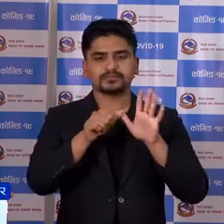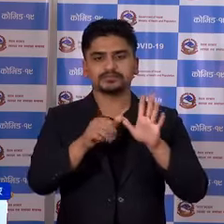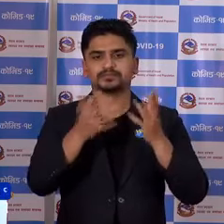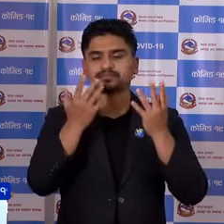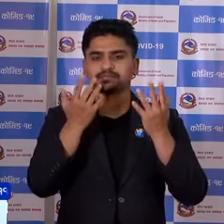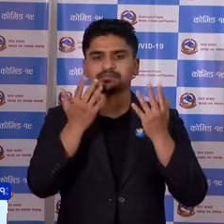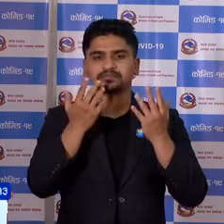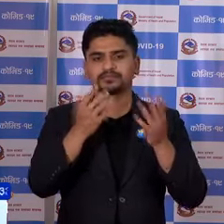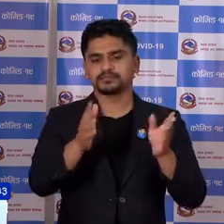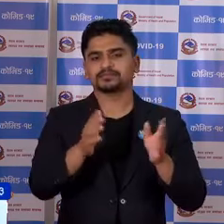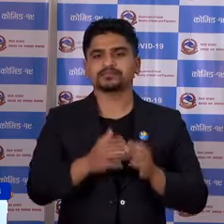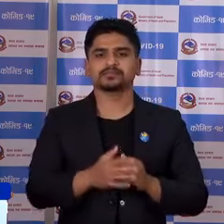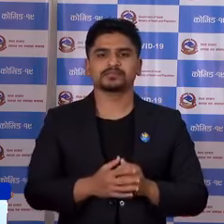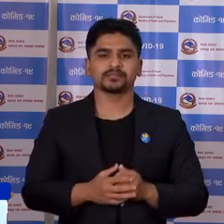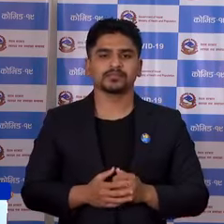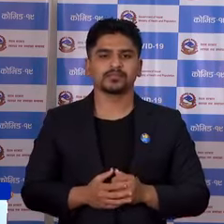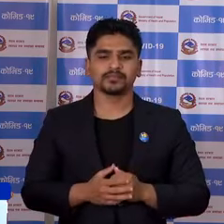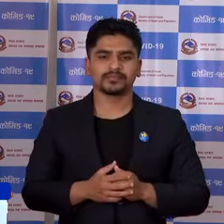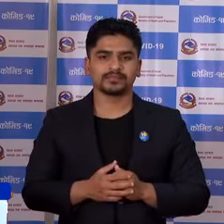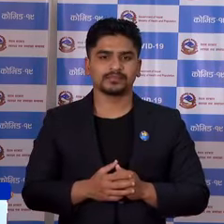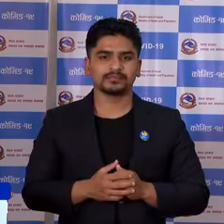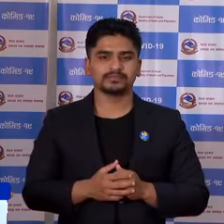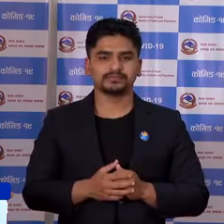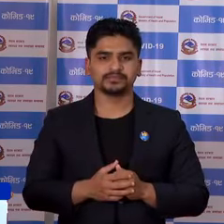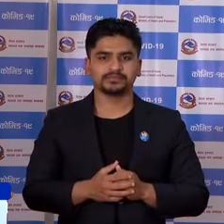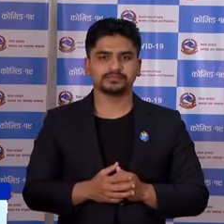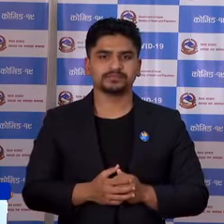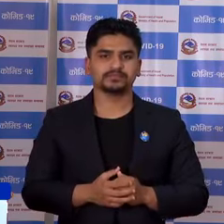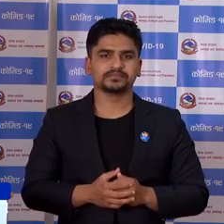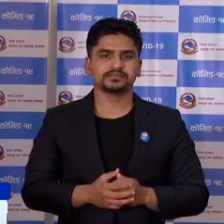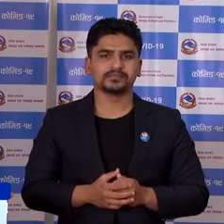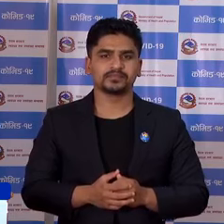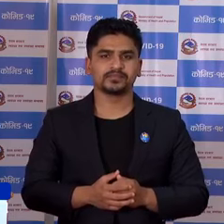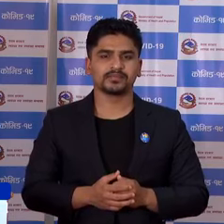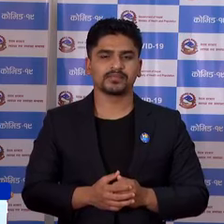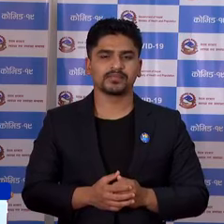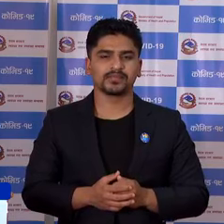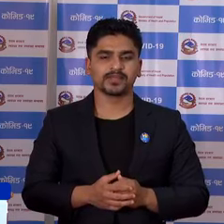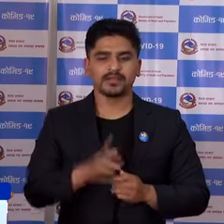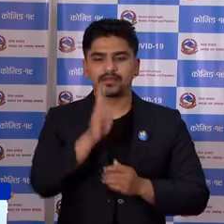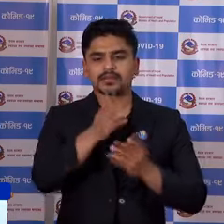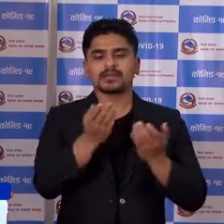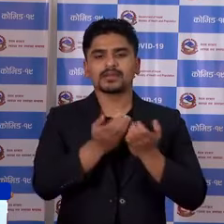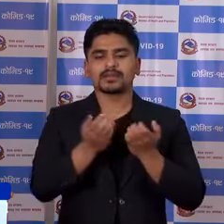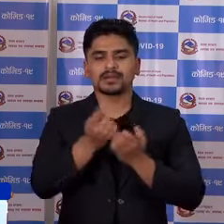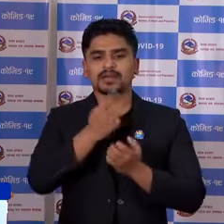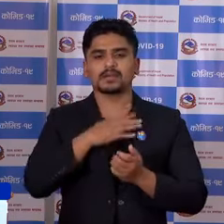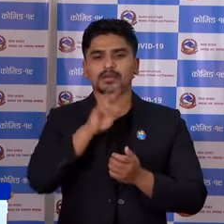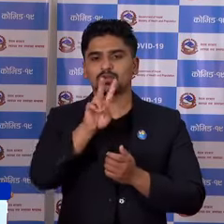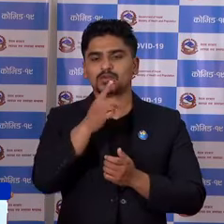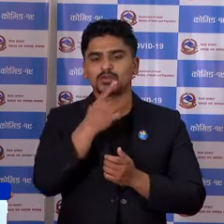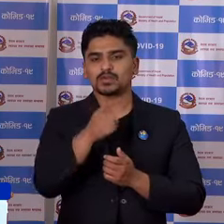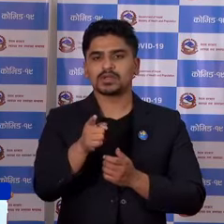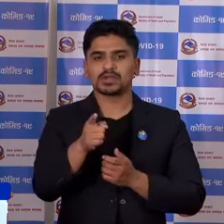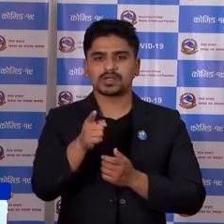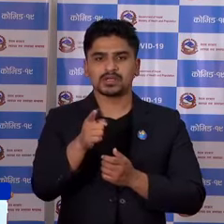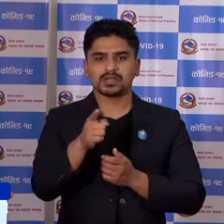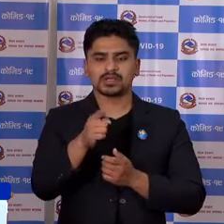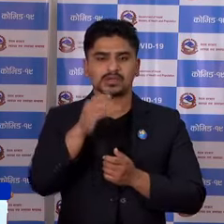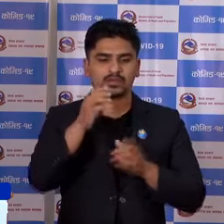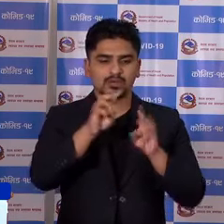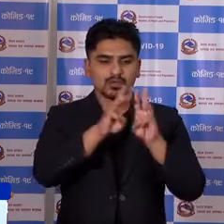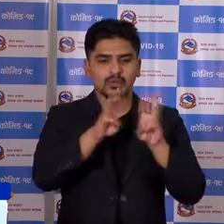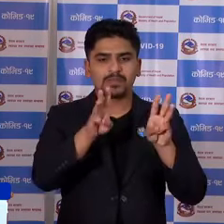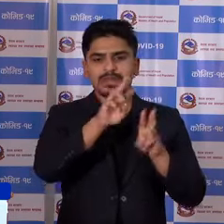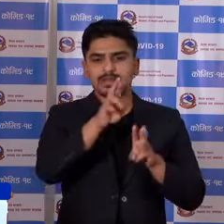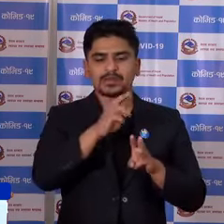जनसङ्ख्या मन्त्रालयको चिकित्सक तथा स्वास्थ्यकर्मीको टोलीले गरेको छ। त्यसै गरी हाम्रो 2 वेब